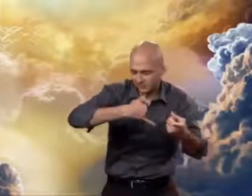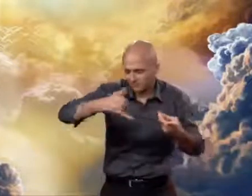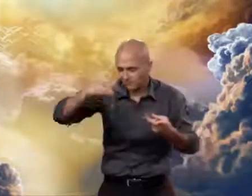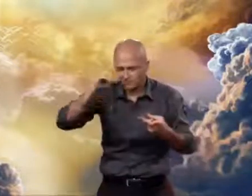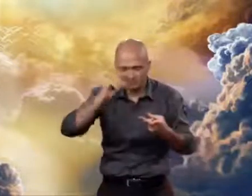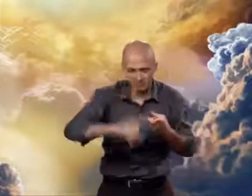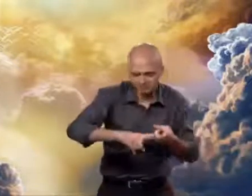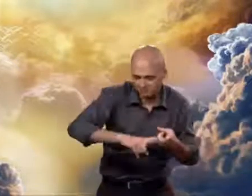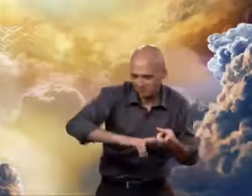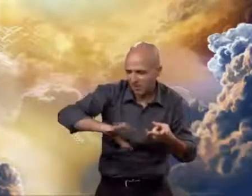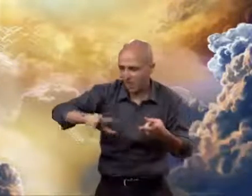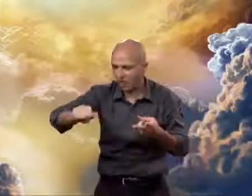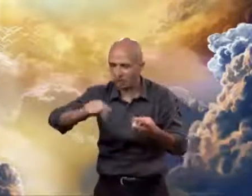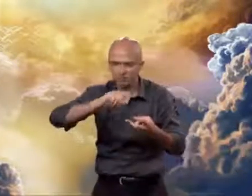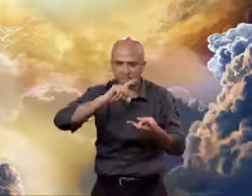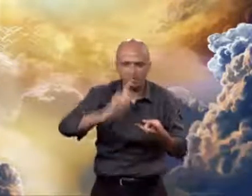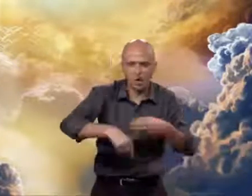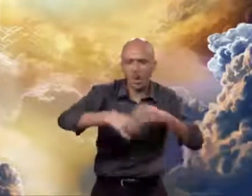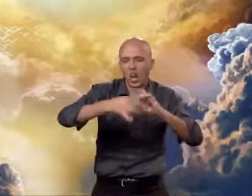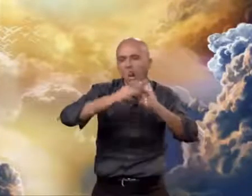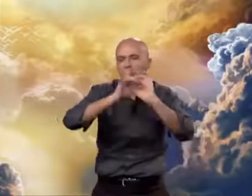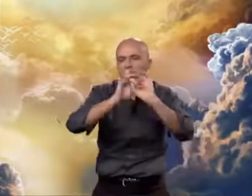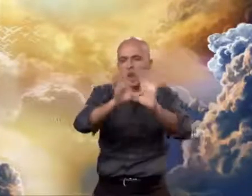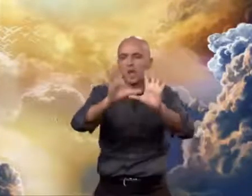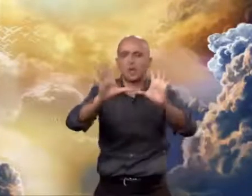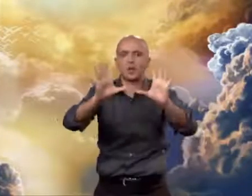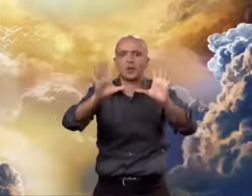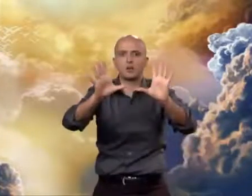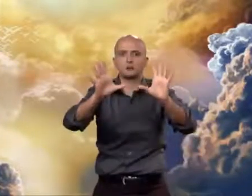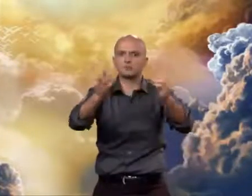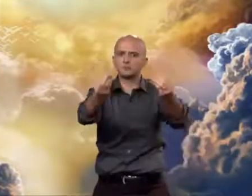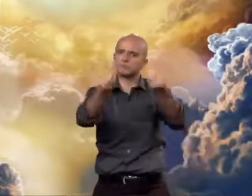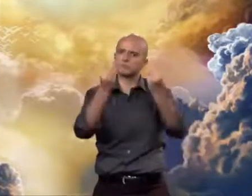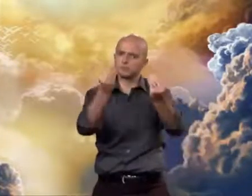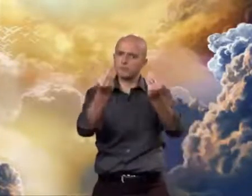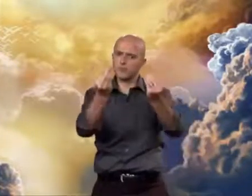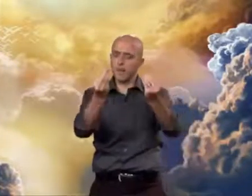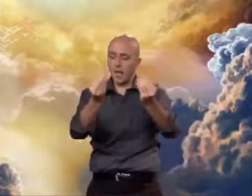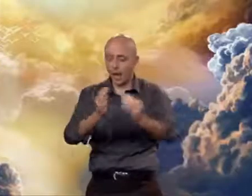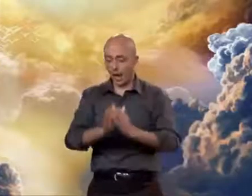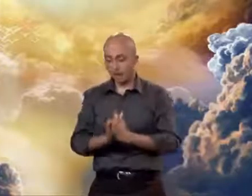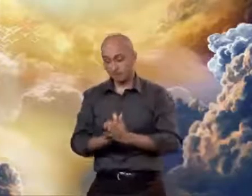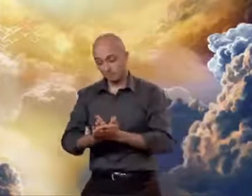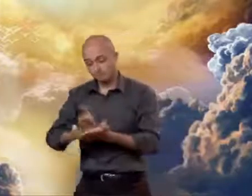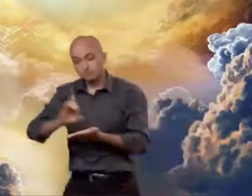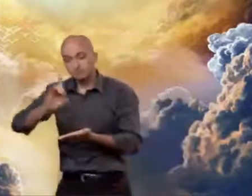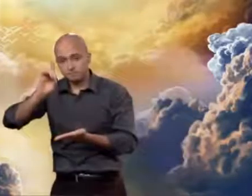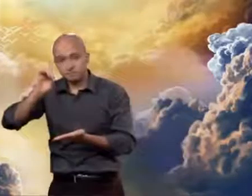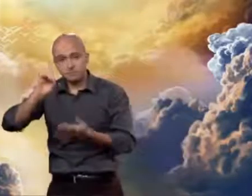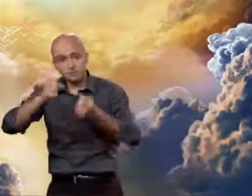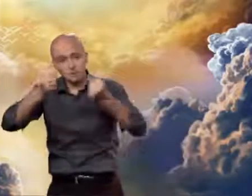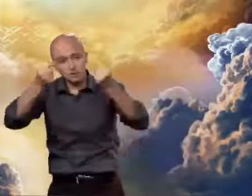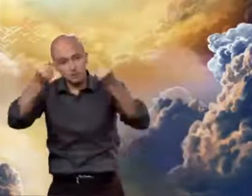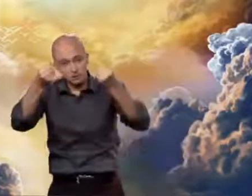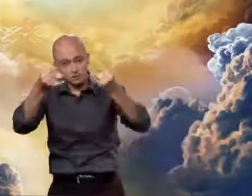que confia em Deus ser vencida por Satanás. Aqueles que se consolam com a segurança de que o pecador não será punido e